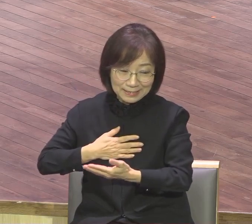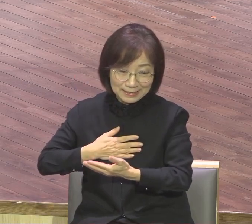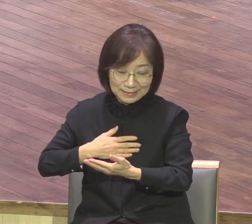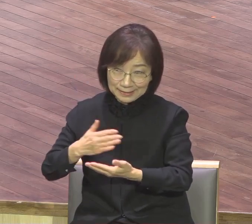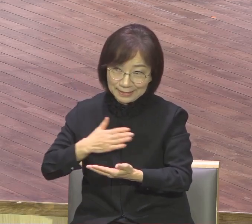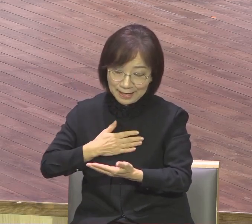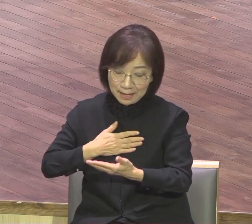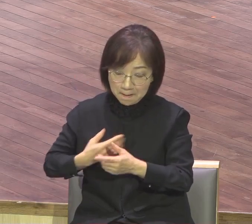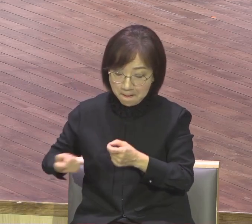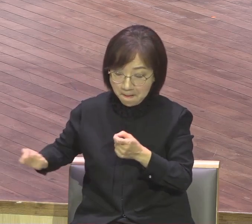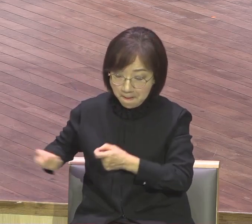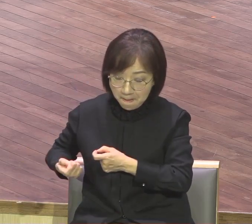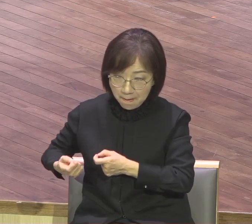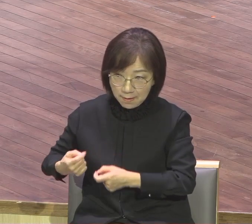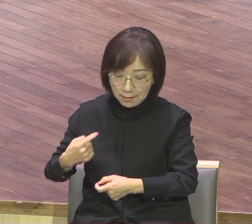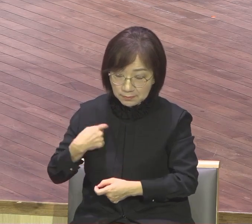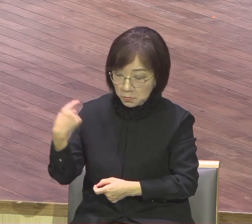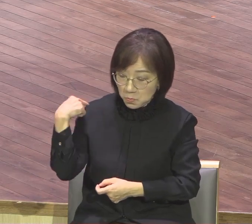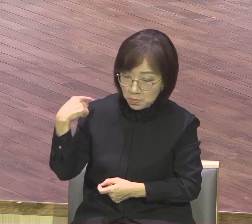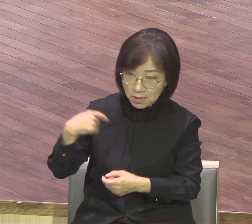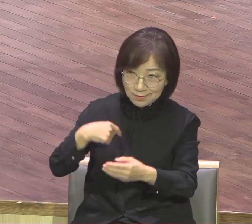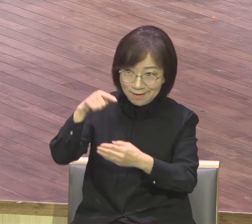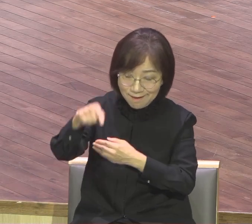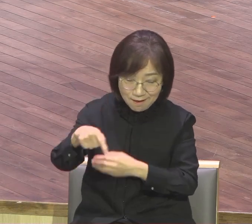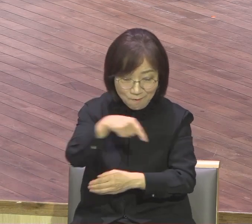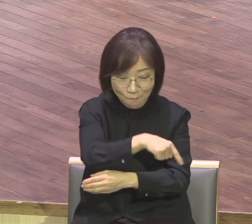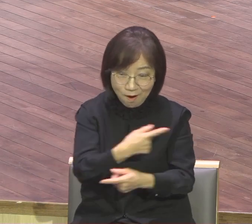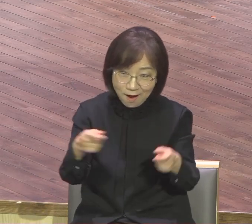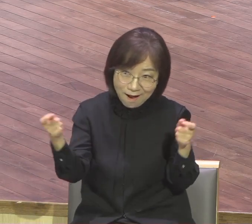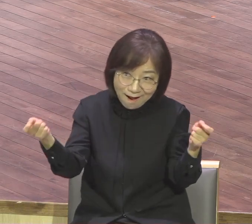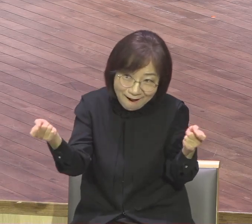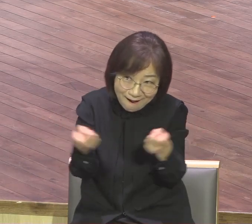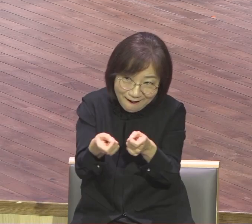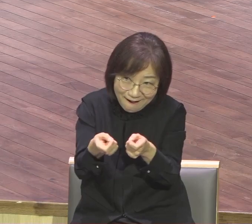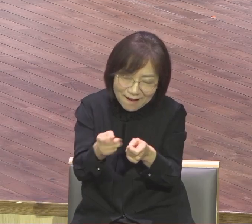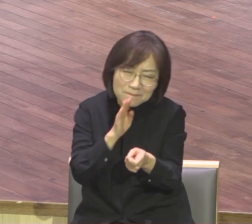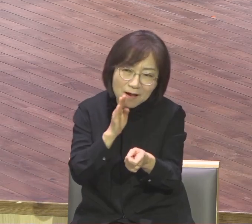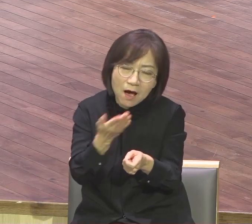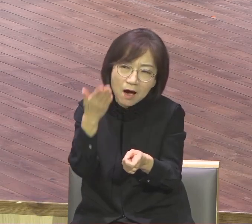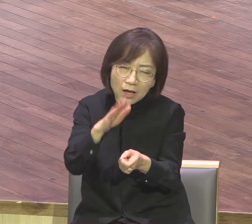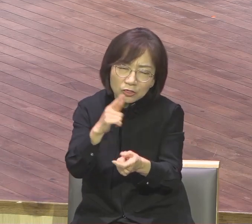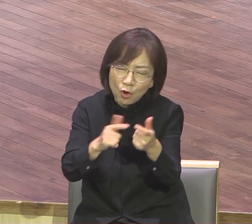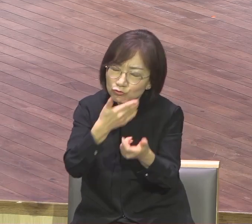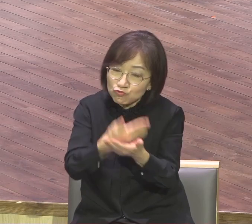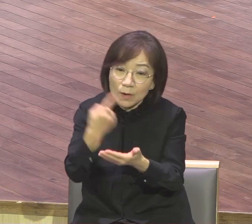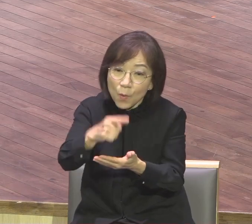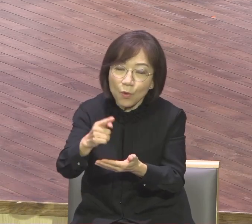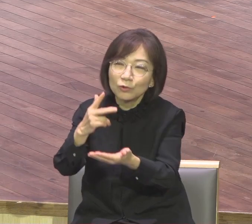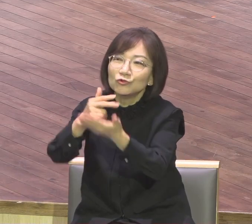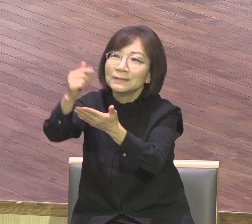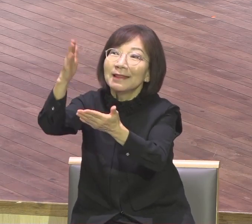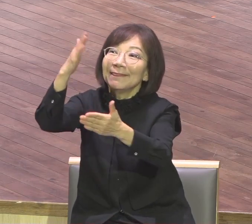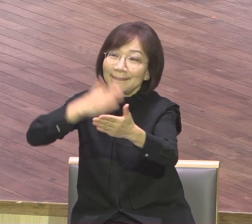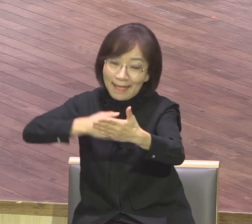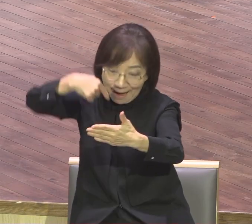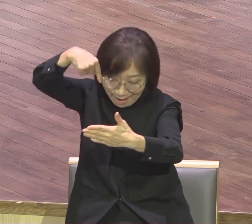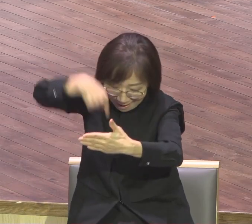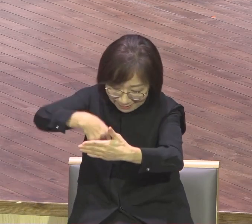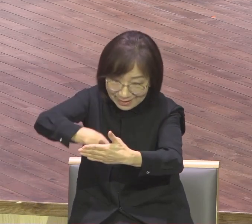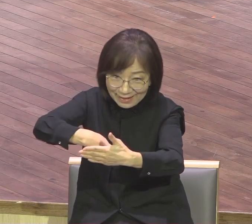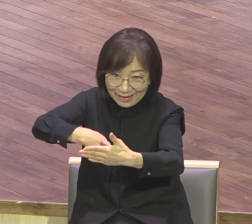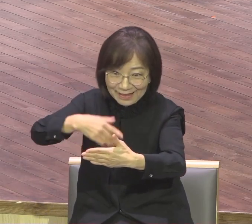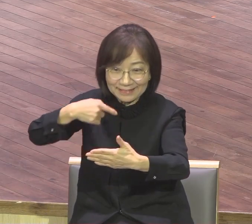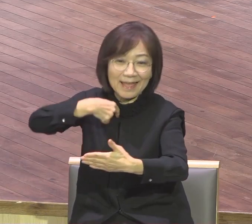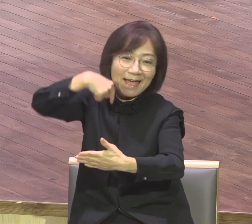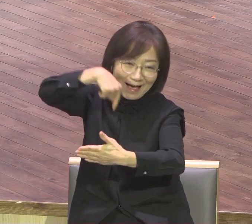분이기도 하지만은 더 중요한 것은 내 안에 계신다. Señor está alrededor de nuestro, pero lo más importante es de estar dentro mío.